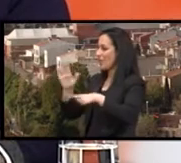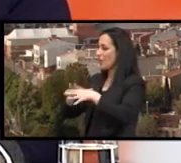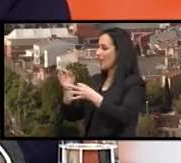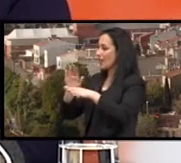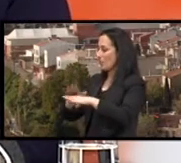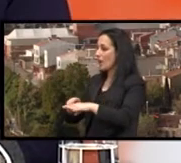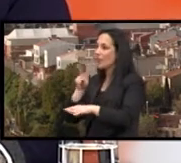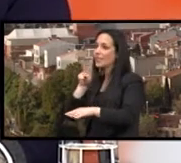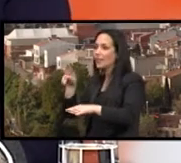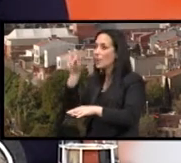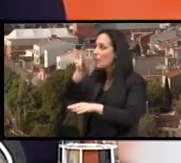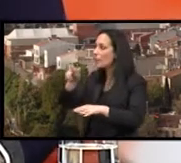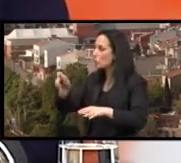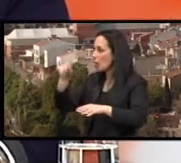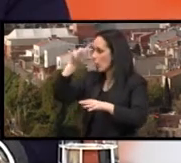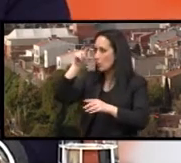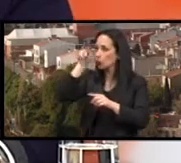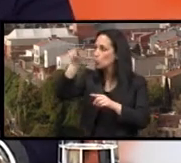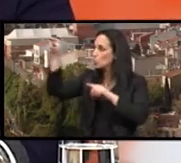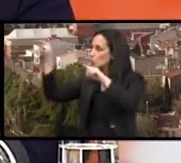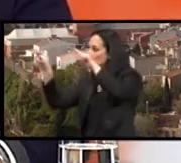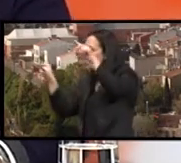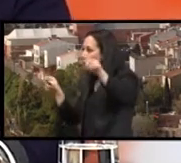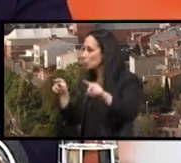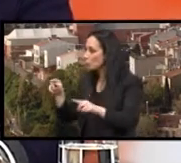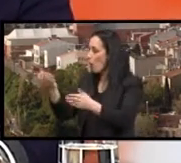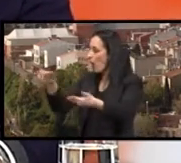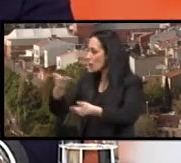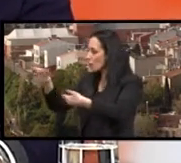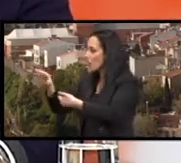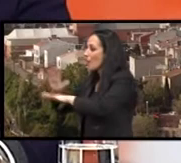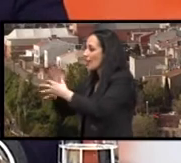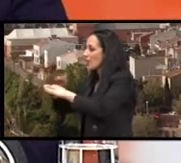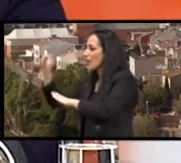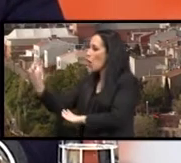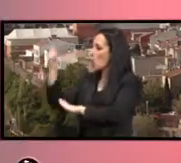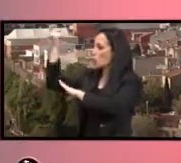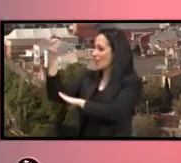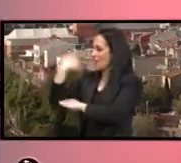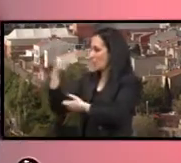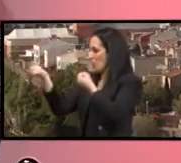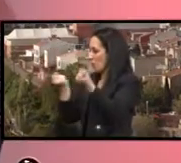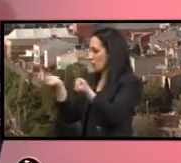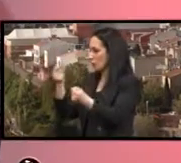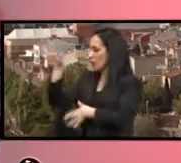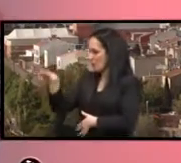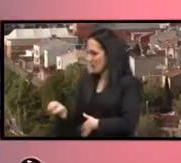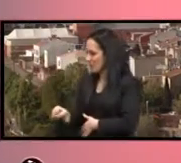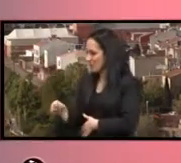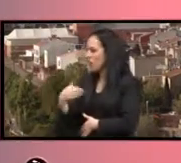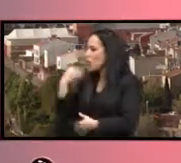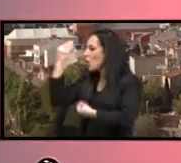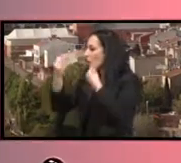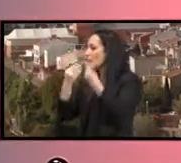no? Que anem viatjant amb tots ells, no? Rotulats en la furgoneta. Clar. Jo penso que acabaríem aquí, amb aquesta bona notícia